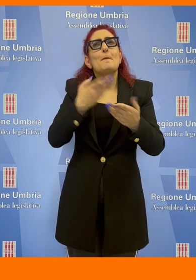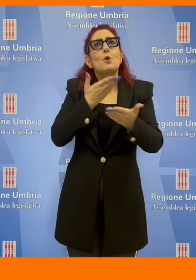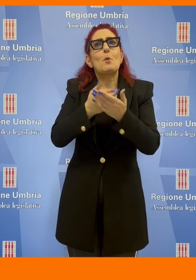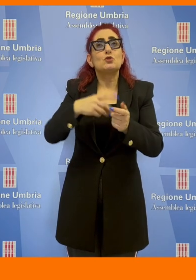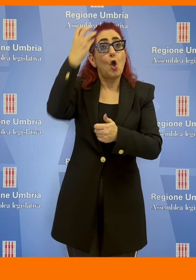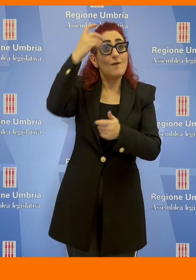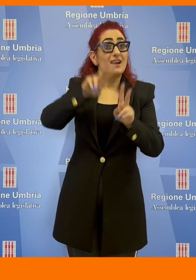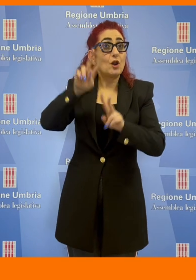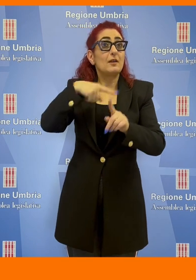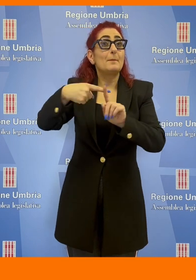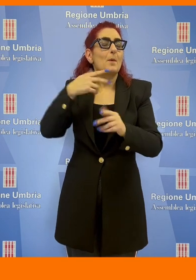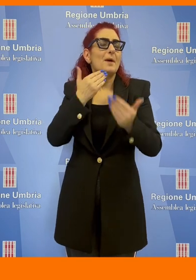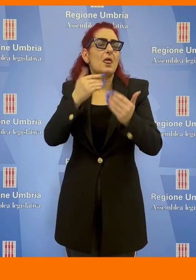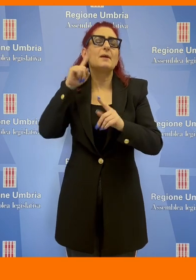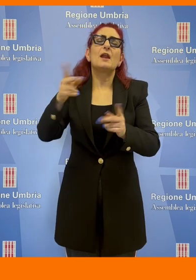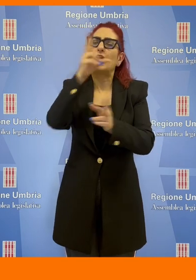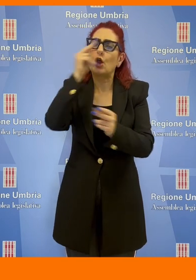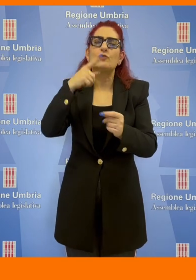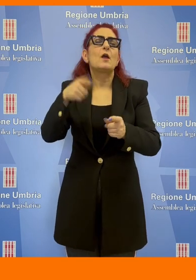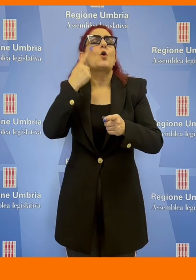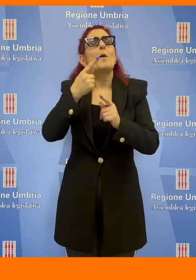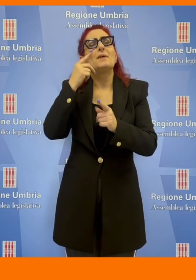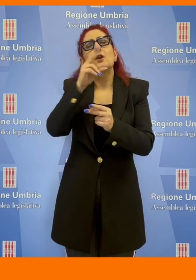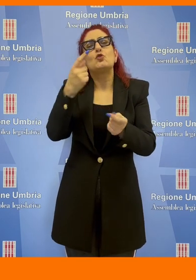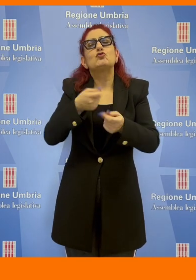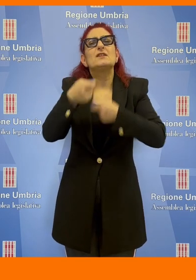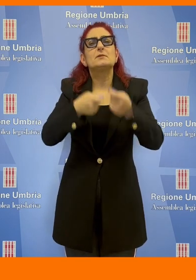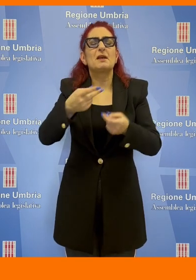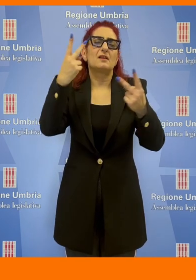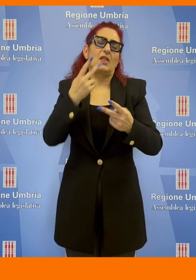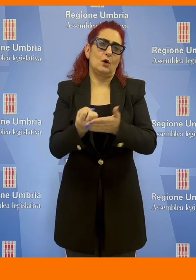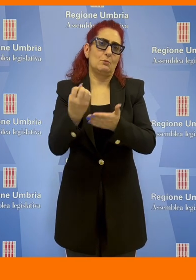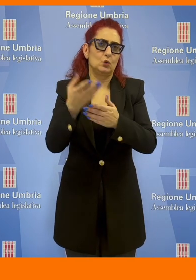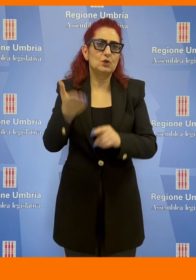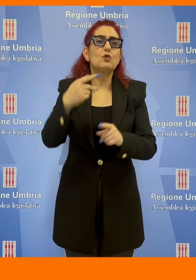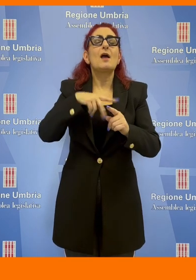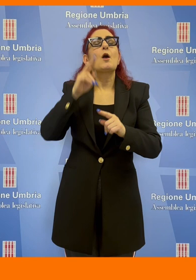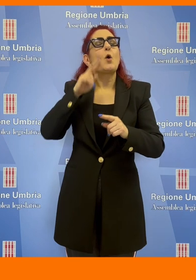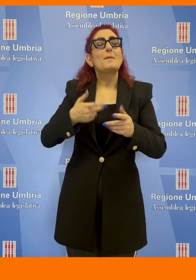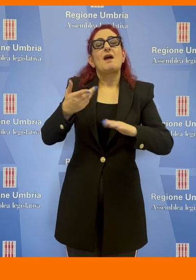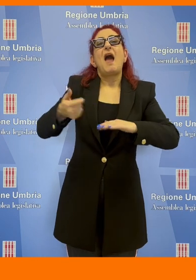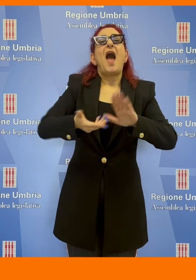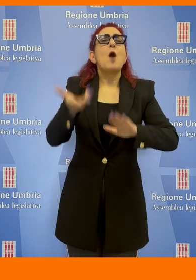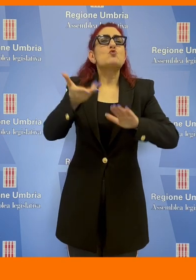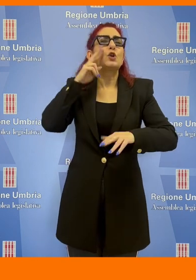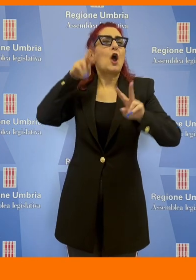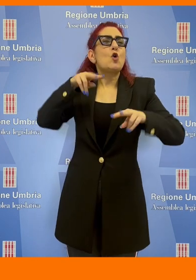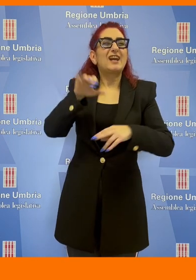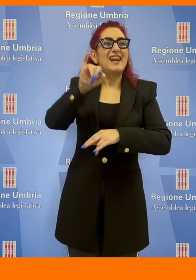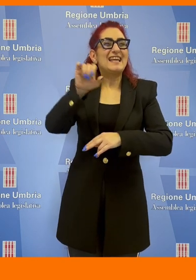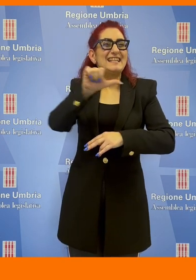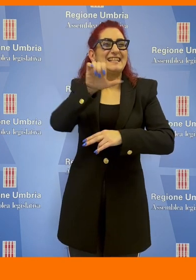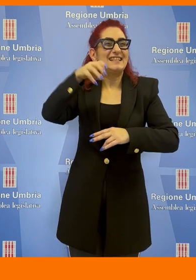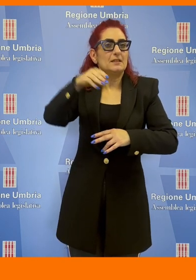stabilisca il riconoscimento dei reali costi di produzione, avvalendosi di autorità di controllo come ISMEA. Sollecitare il Governo nazionale